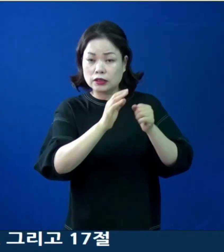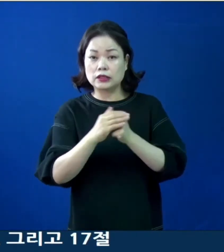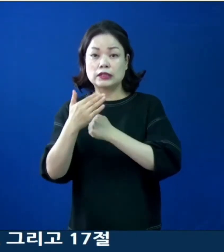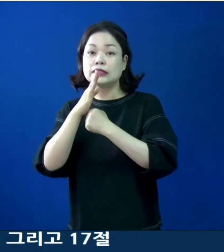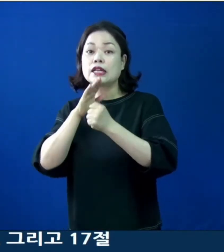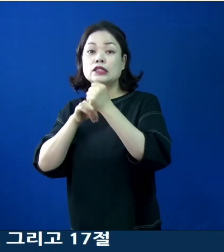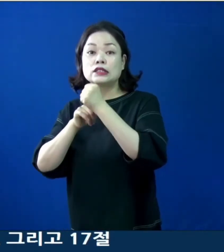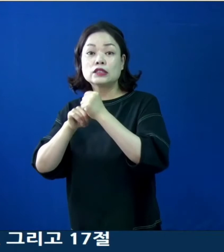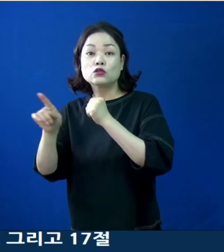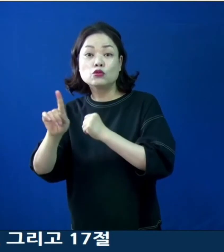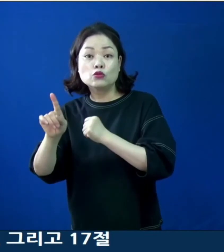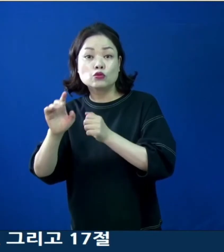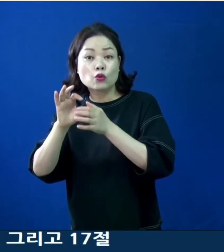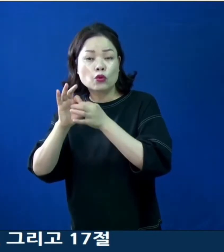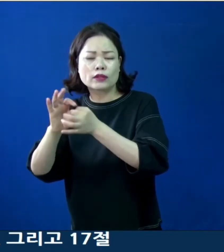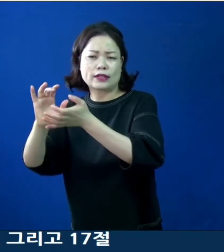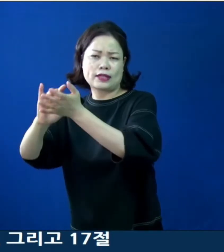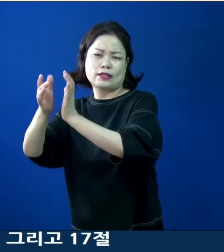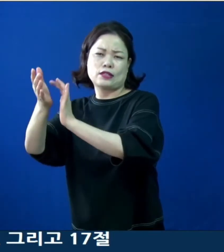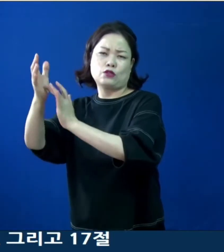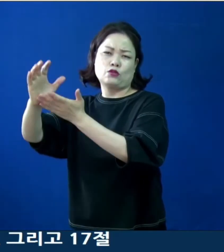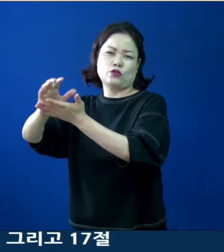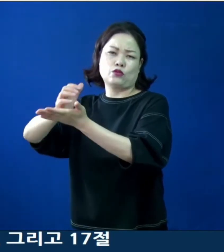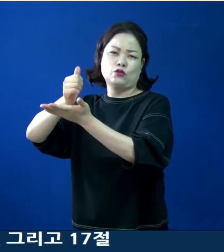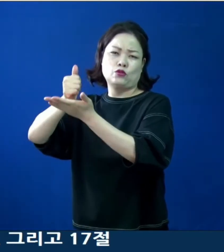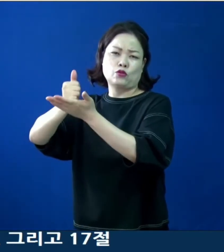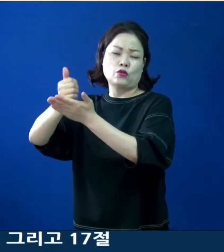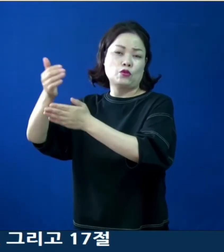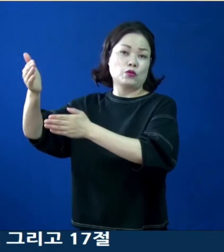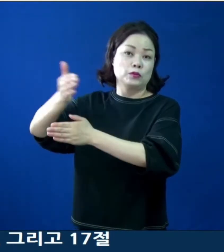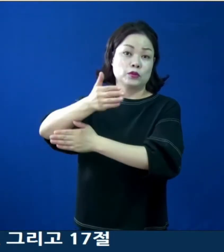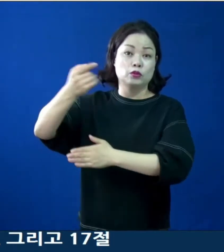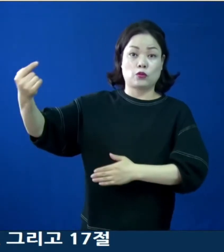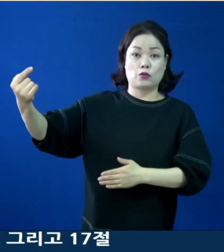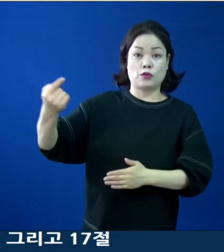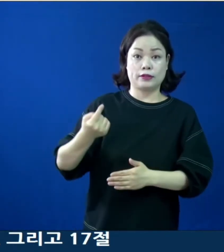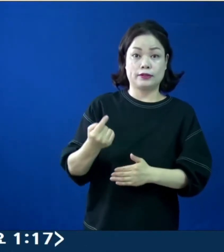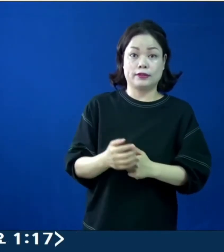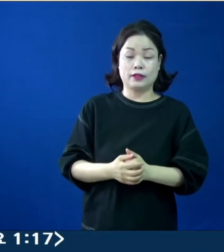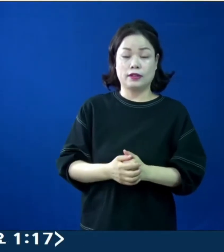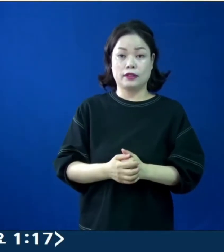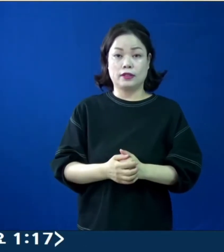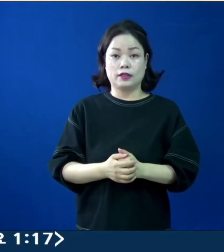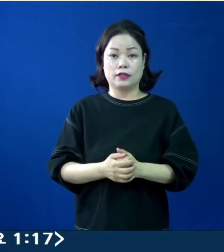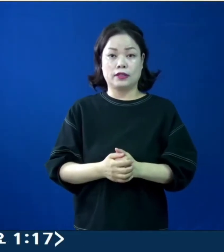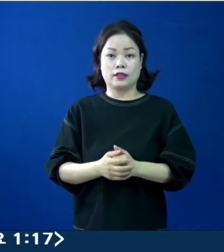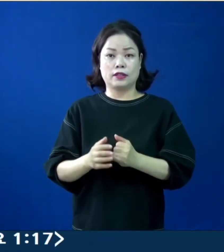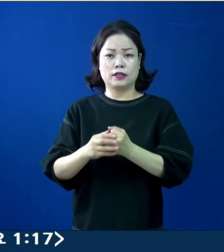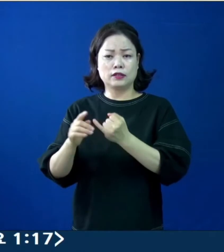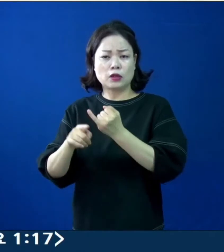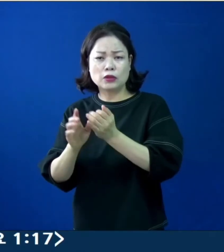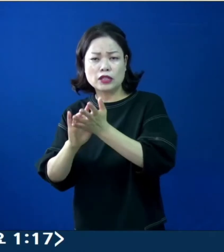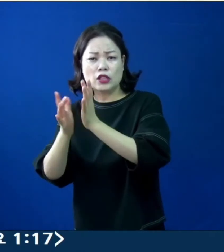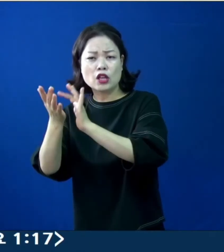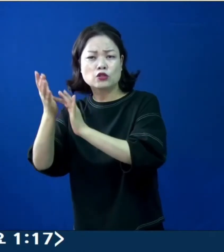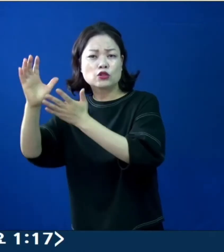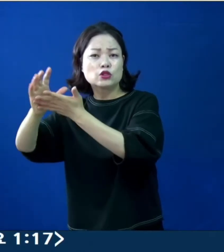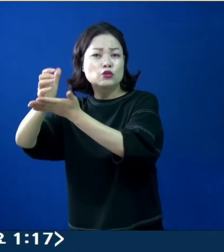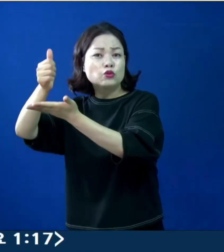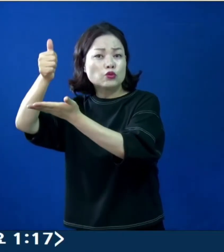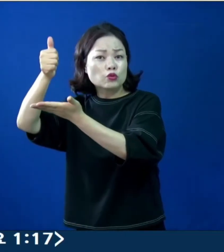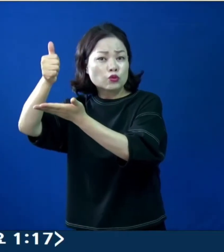누구로부터 왔다고요? 예수 그리스도로부터 왔다고 얘기합니다. 모체 출처가 예수